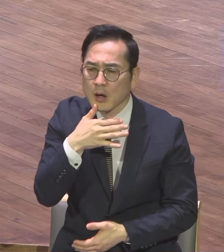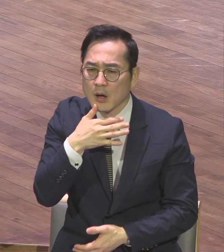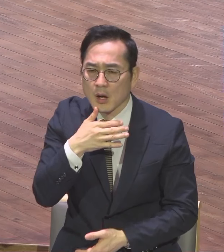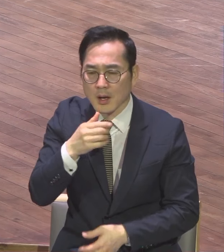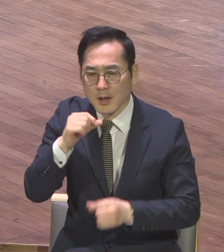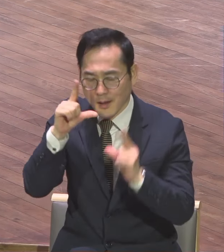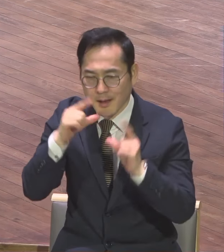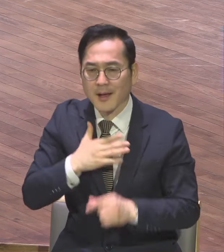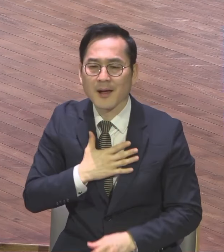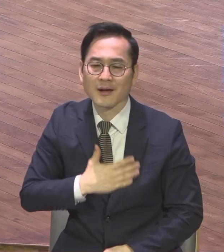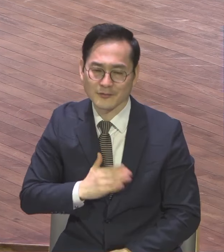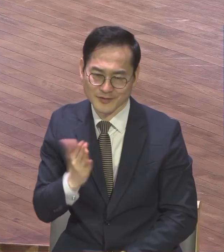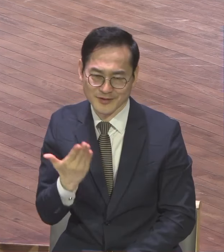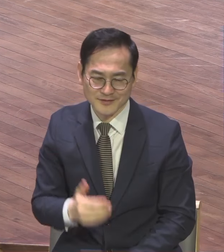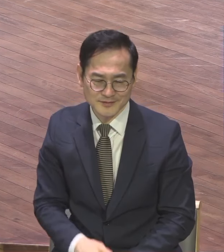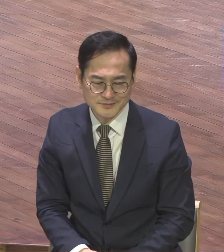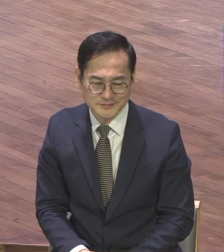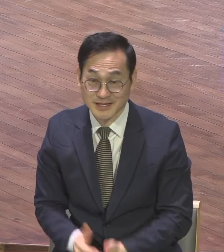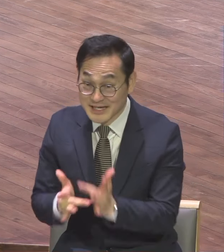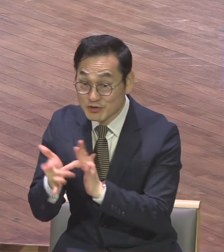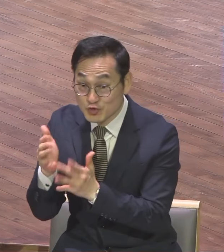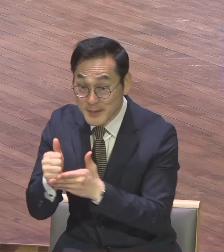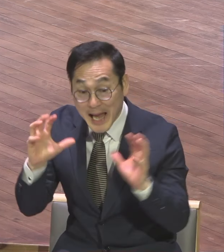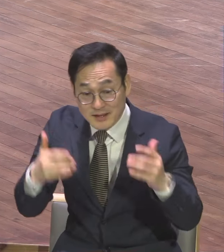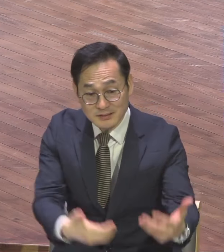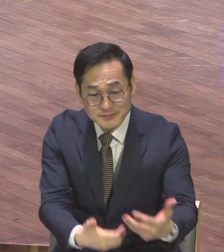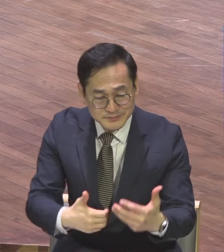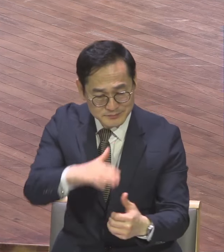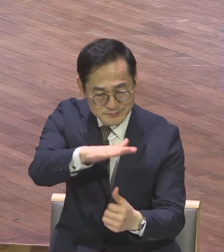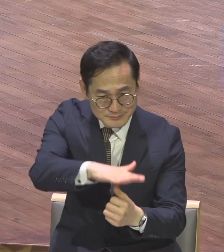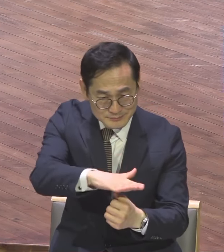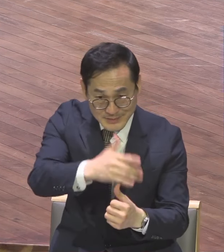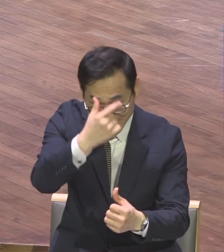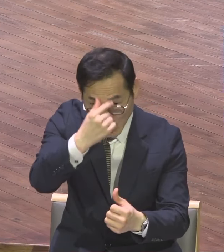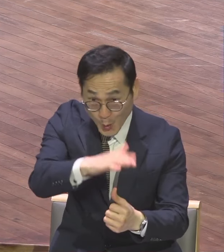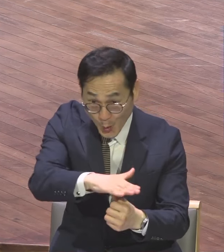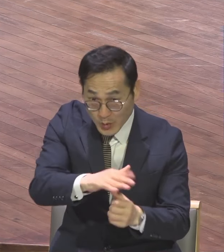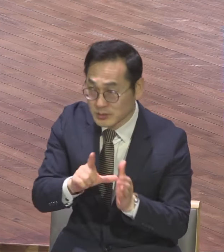기도해 줬는데 무슨 말입니까? 자기가 소중한 존재,